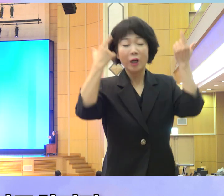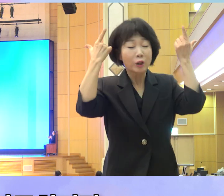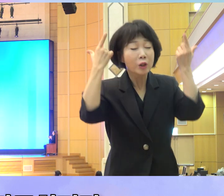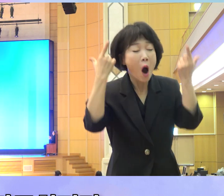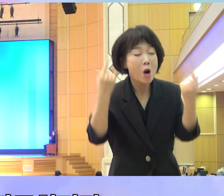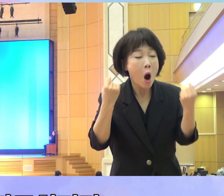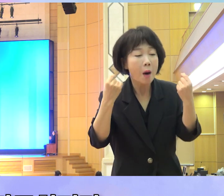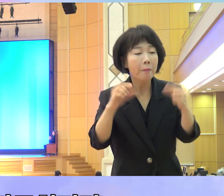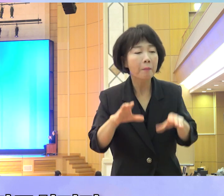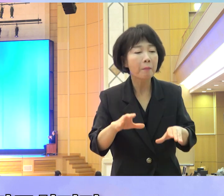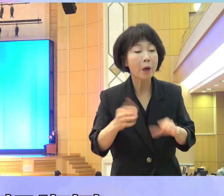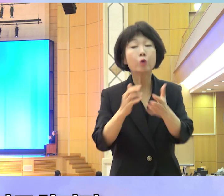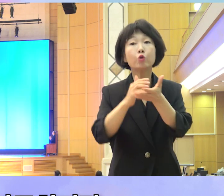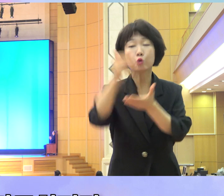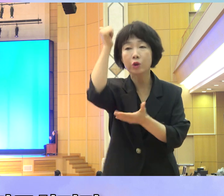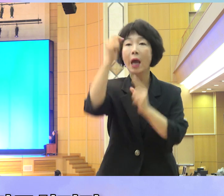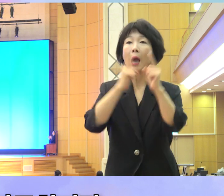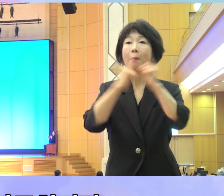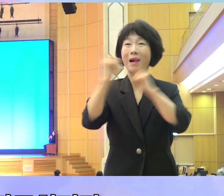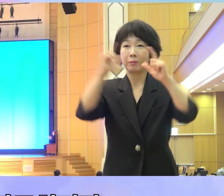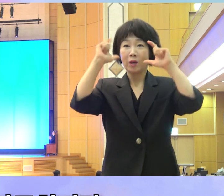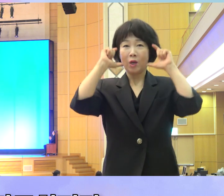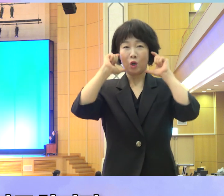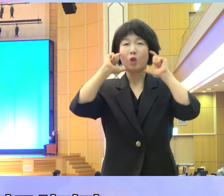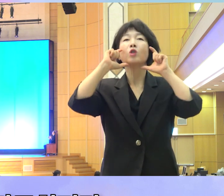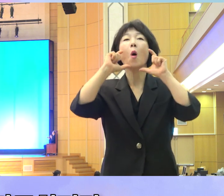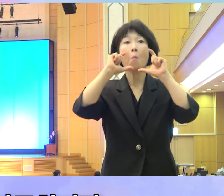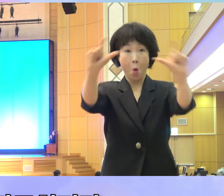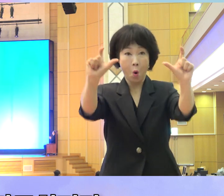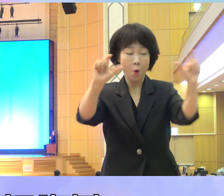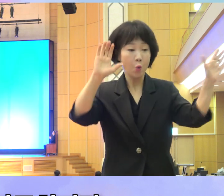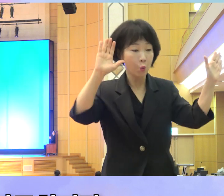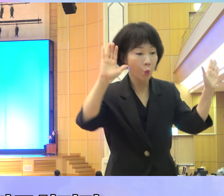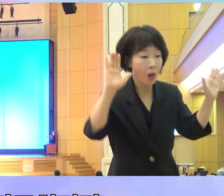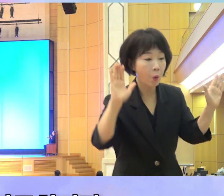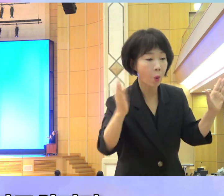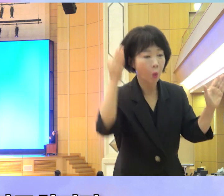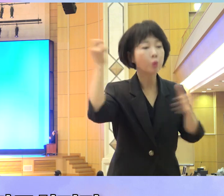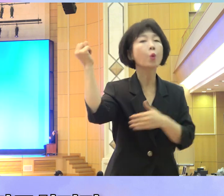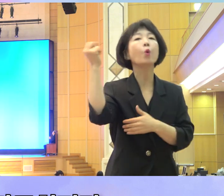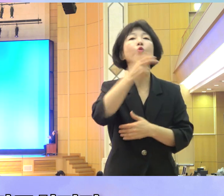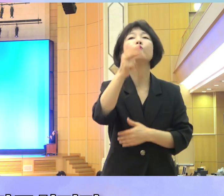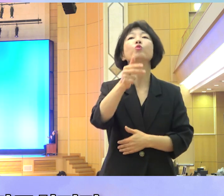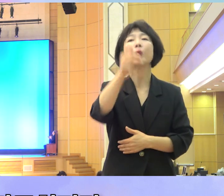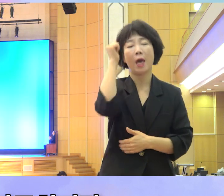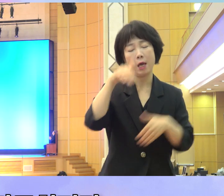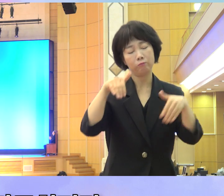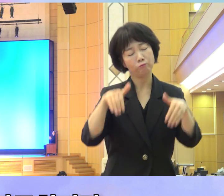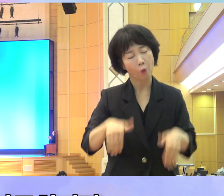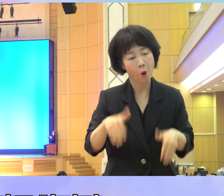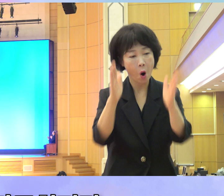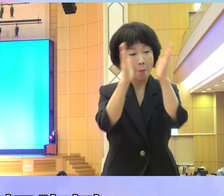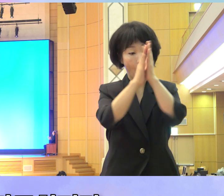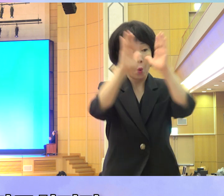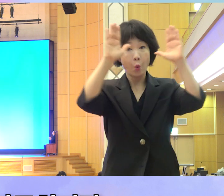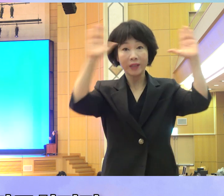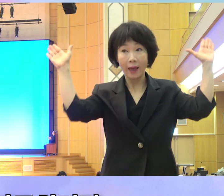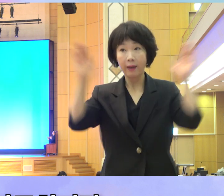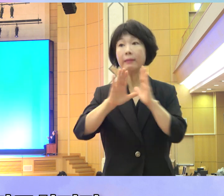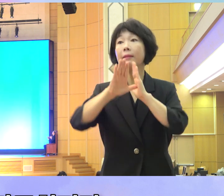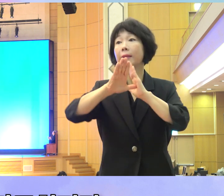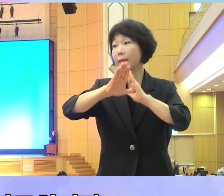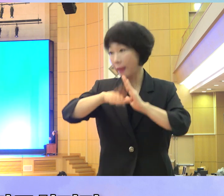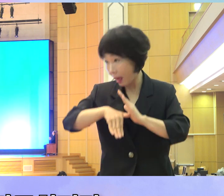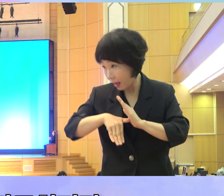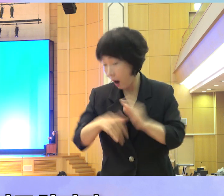때처럼 주 말씀이 선포되고 또 주의 종